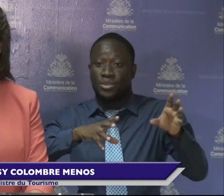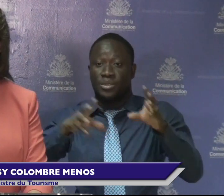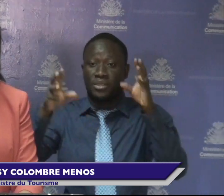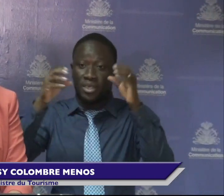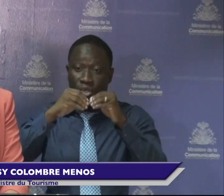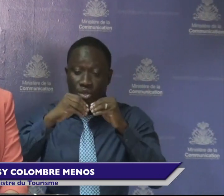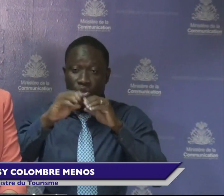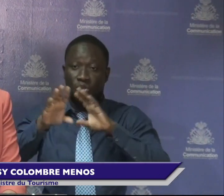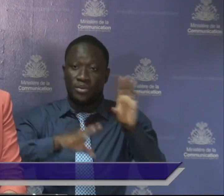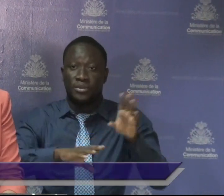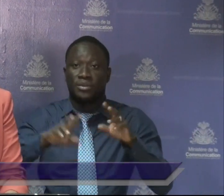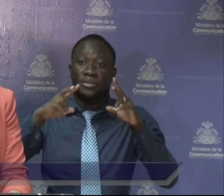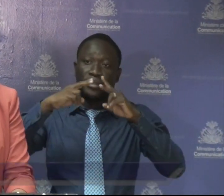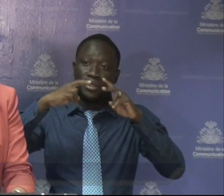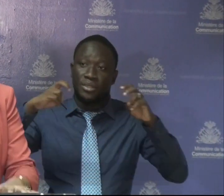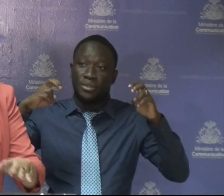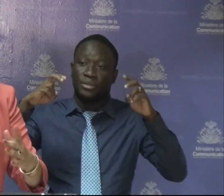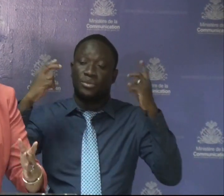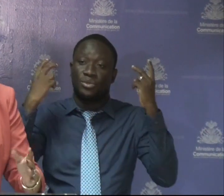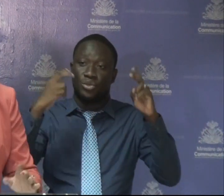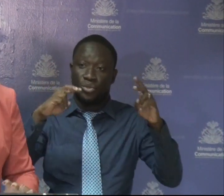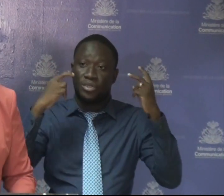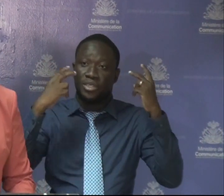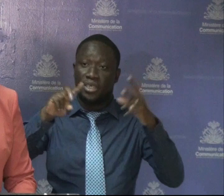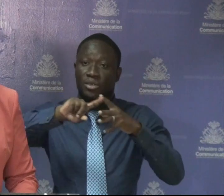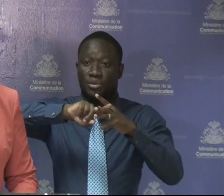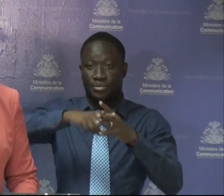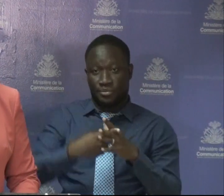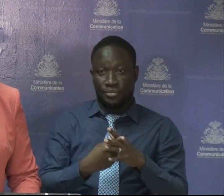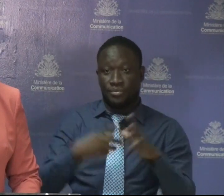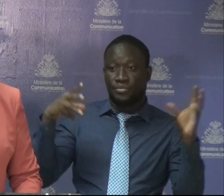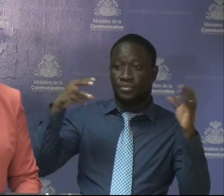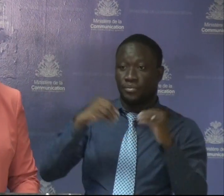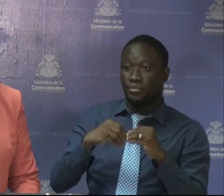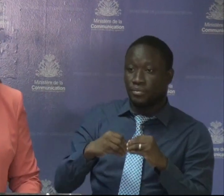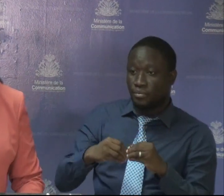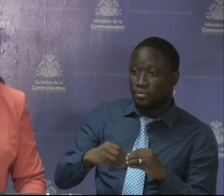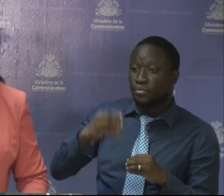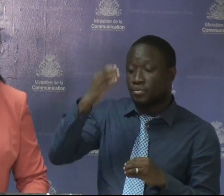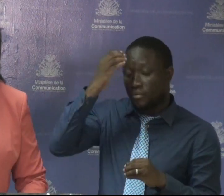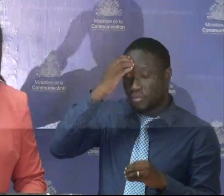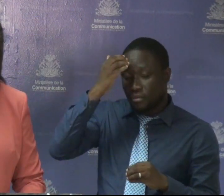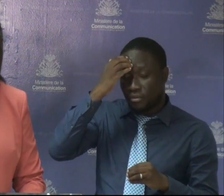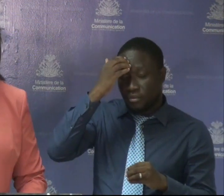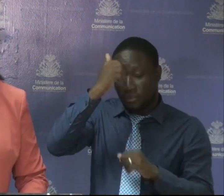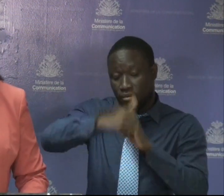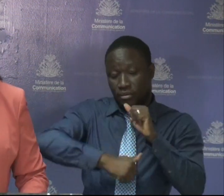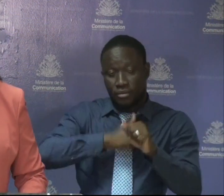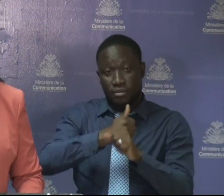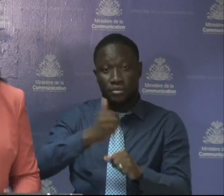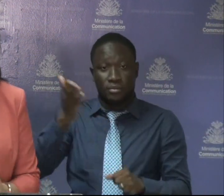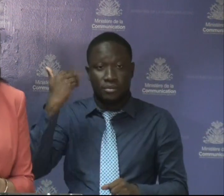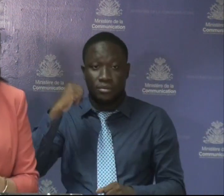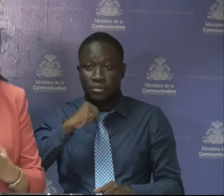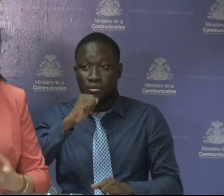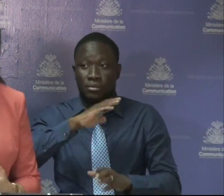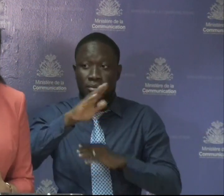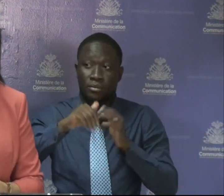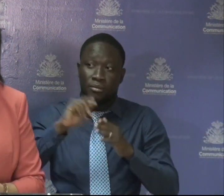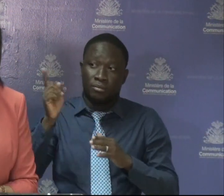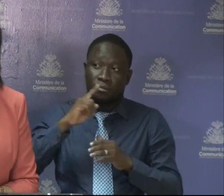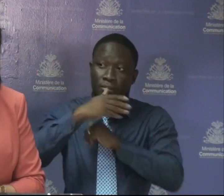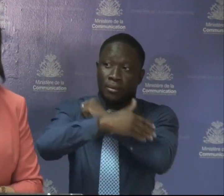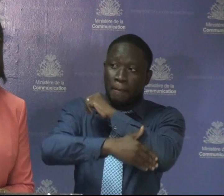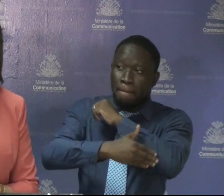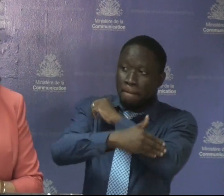premier sujet qui mettait sous table. Bien sûr, nous connaissons qu'au niveau des collectivités territoriales, l'année dernière, et ce n'est pas tout côté dans le